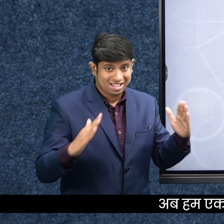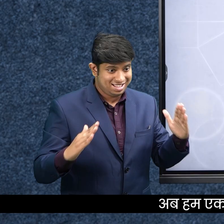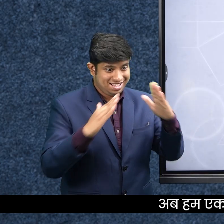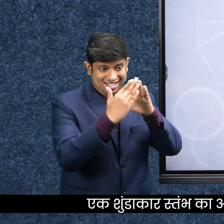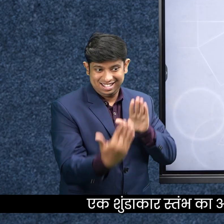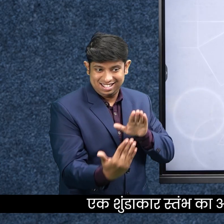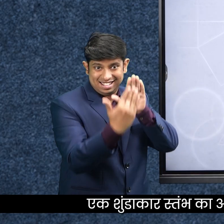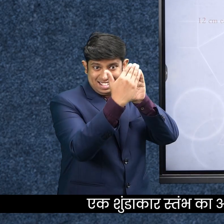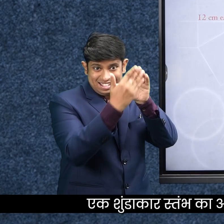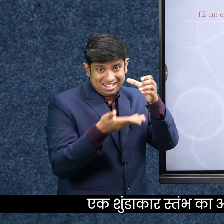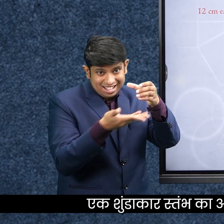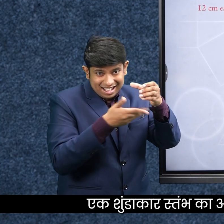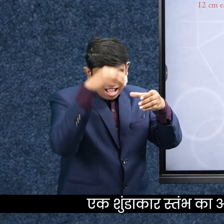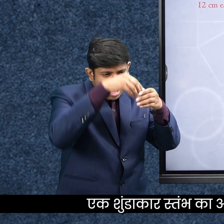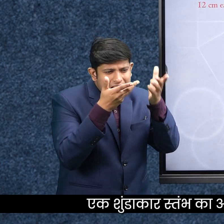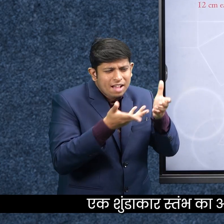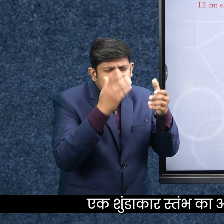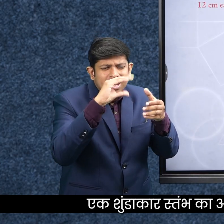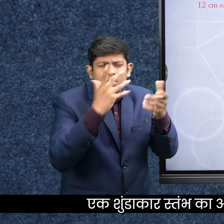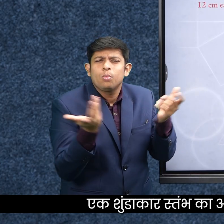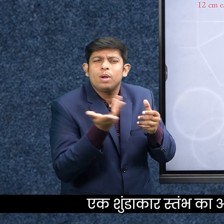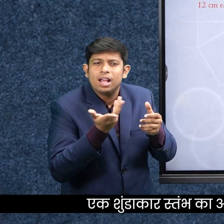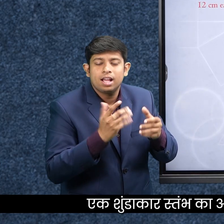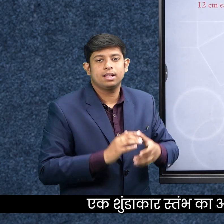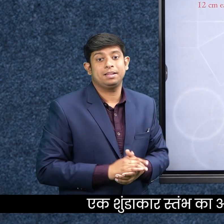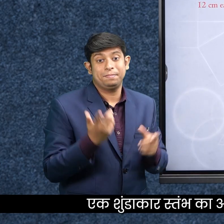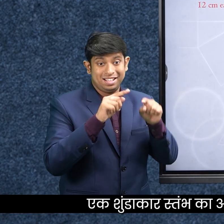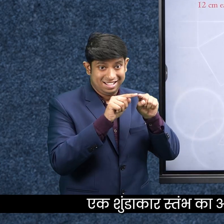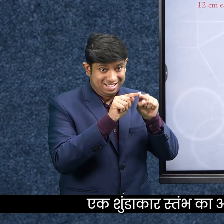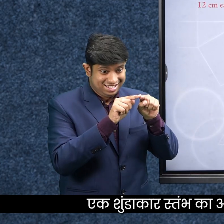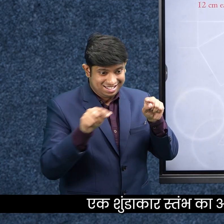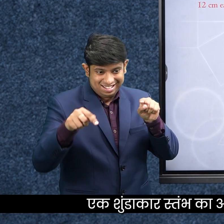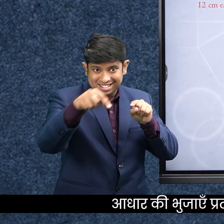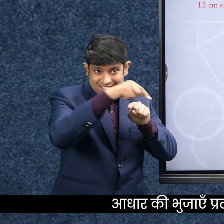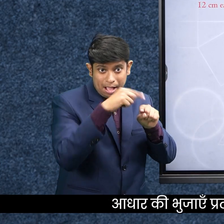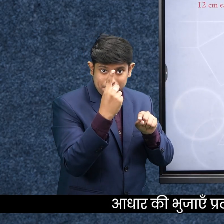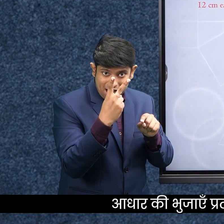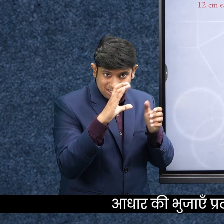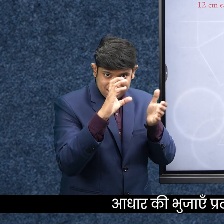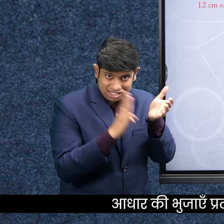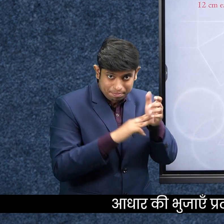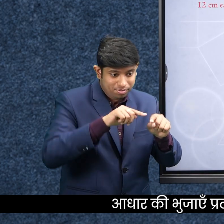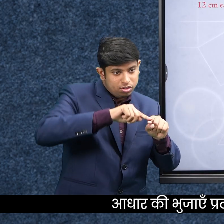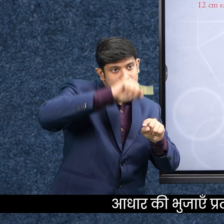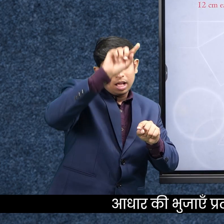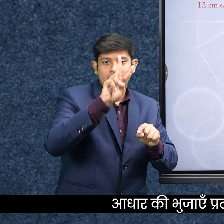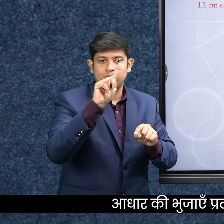करेंगे। एक शुंडाकार स्तंभ का आयतन क्या है जिसका आधार वर्गाकार है। आधार की भुजाएं प्रत्येक 12